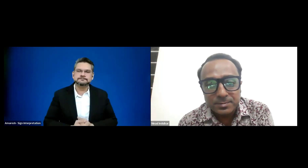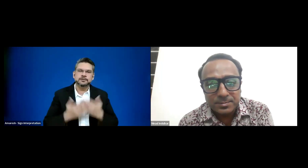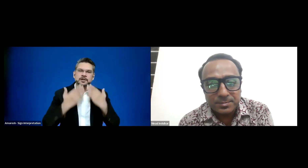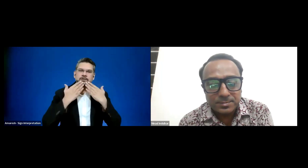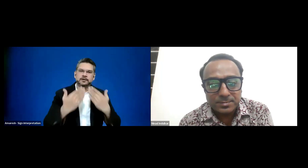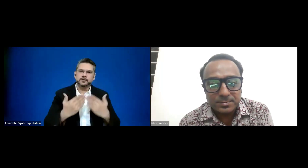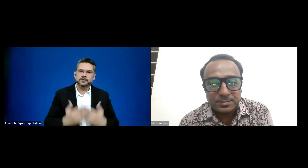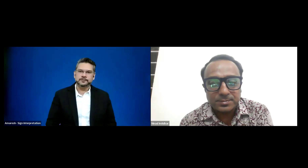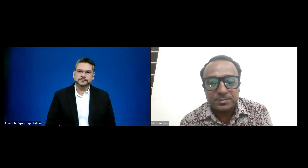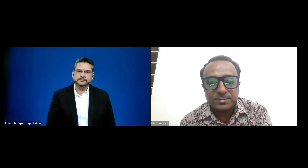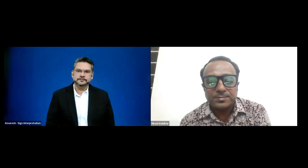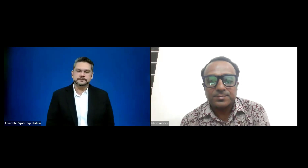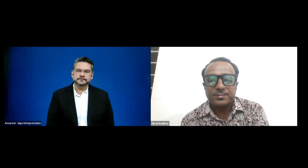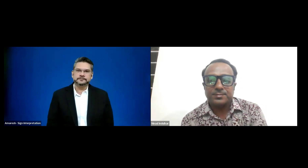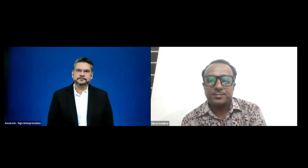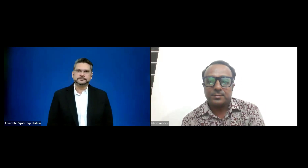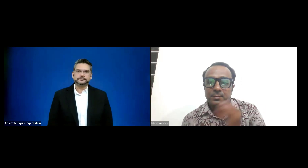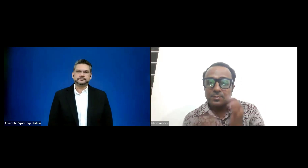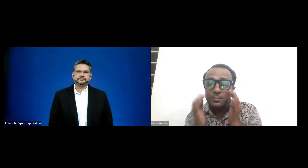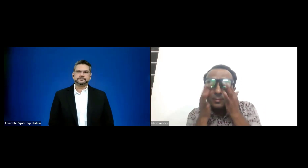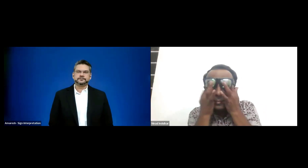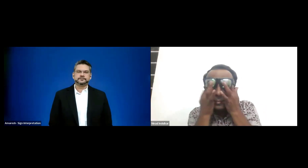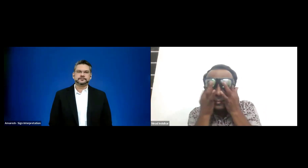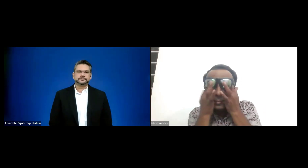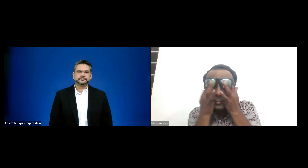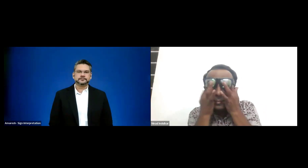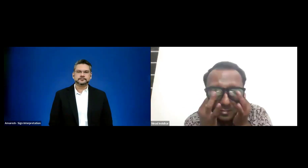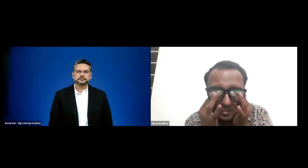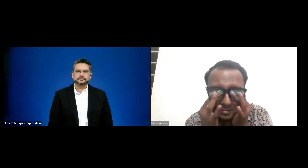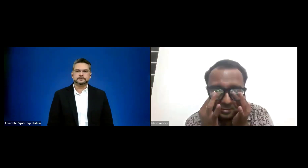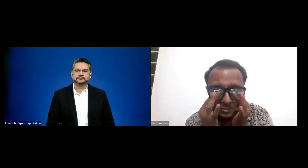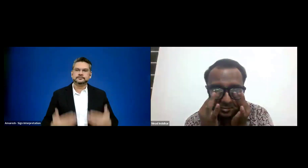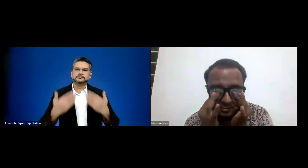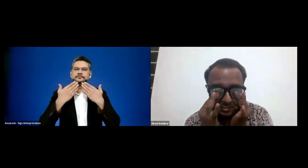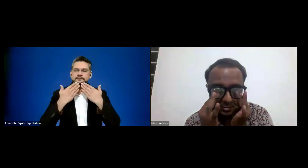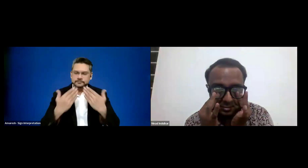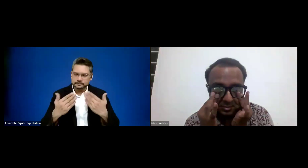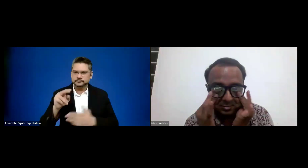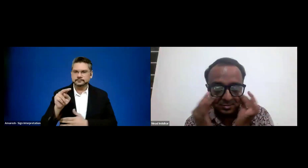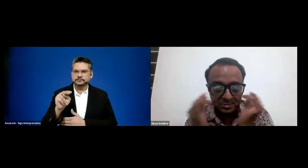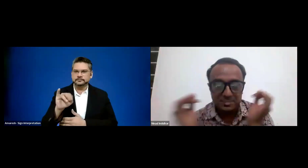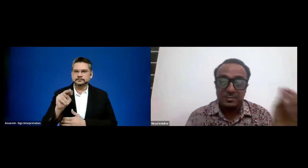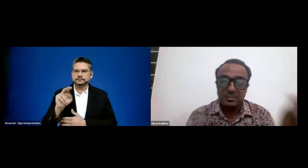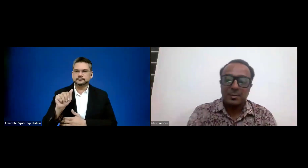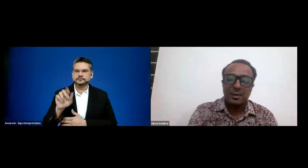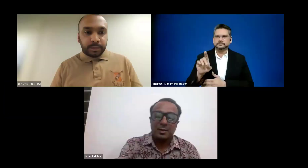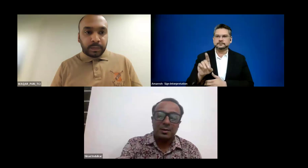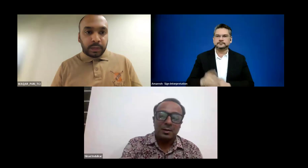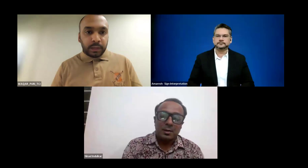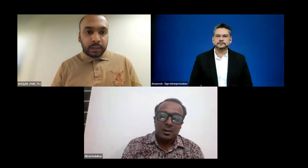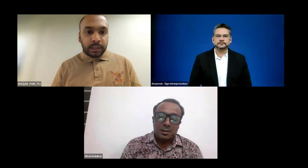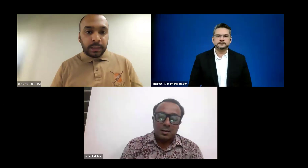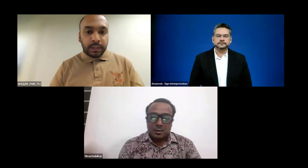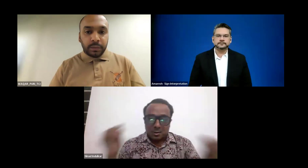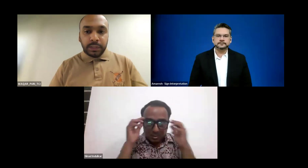你教导我们的事情来让我们去学习，非常感谢你的教导，